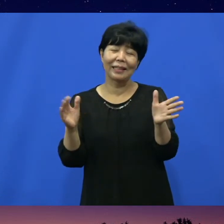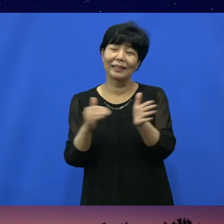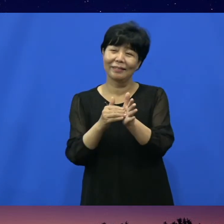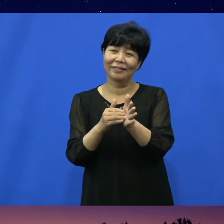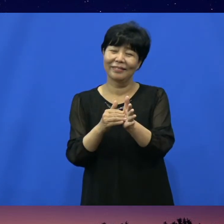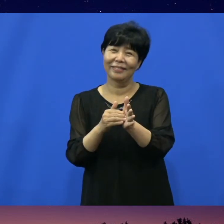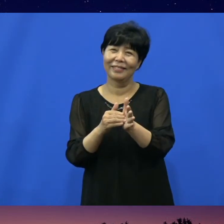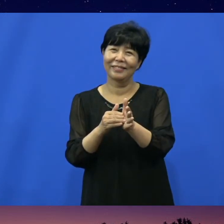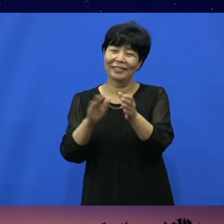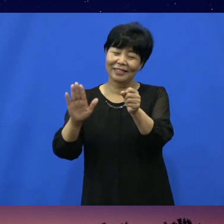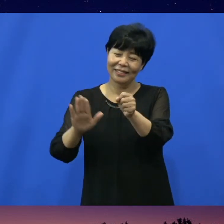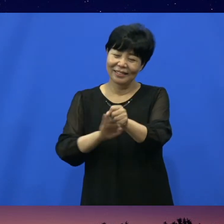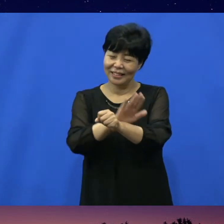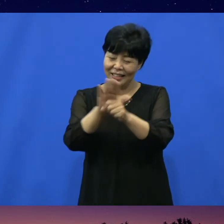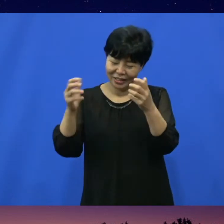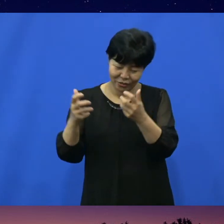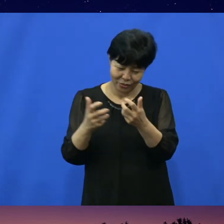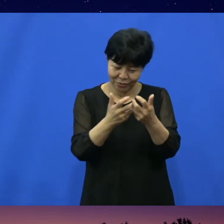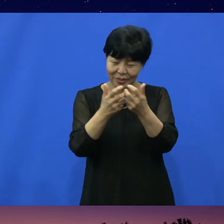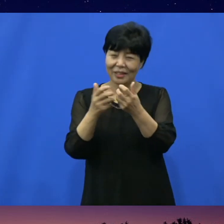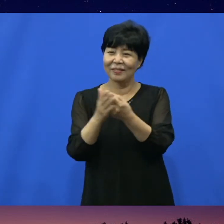사로잡으니까.